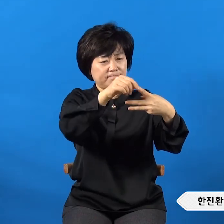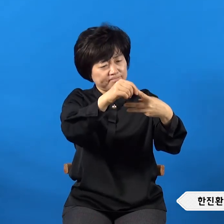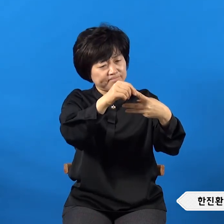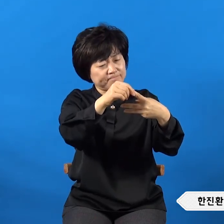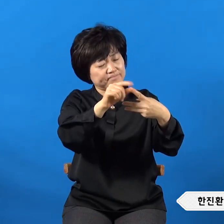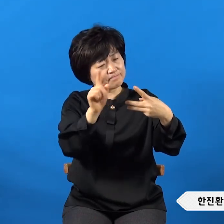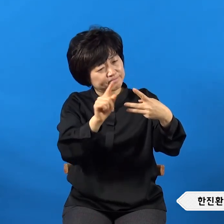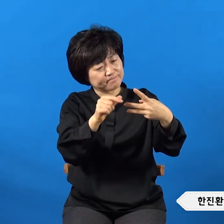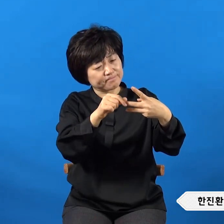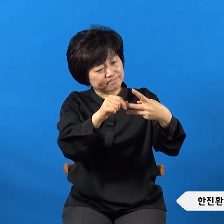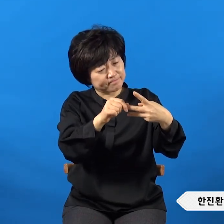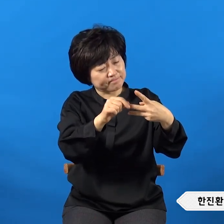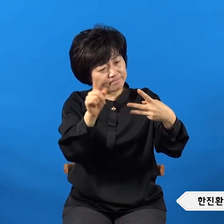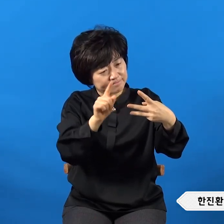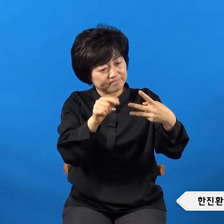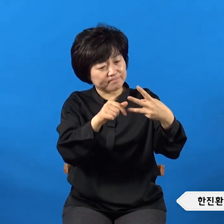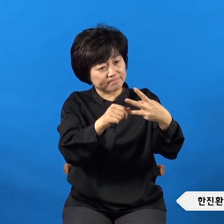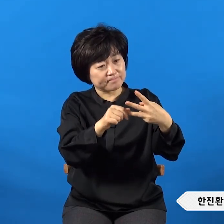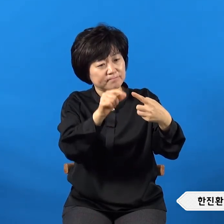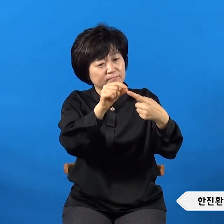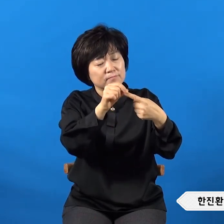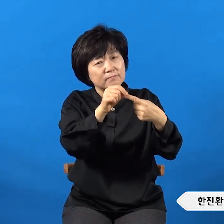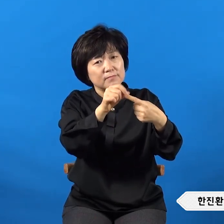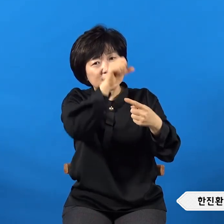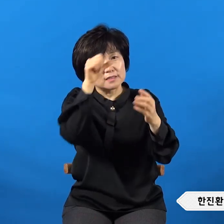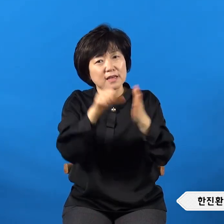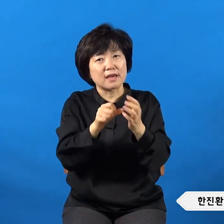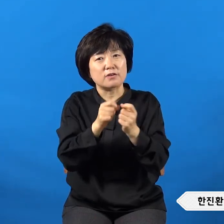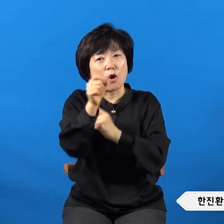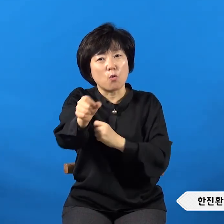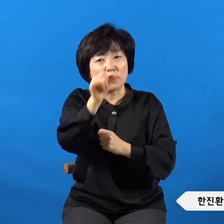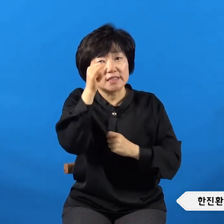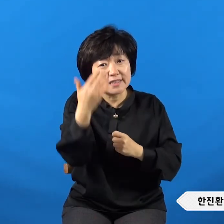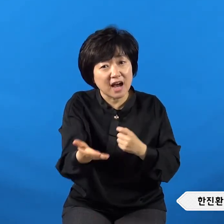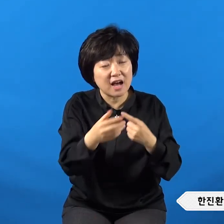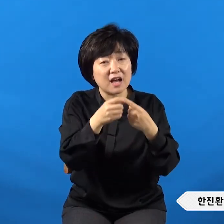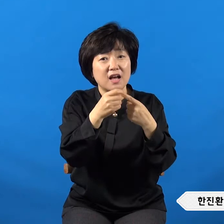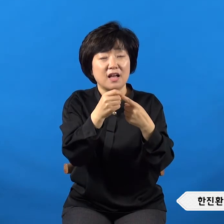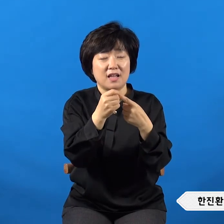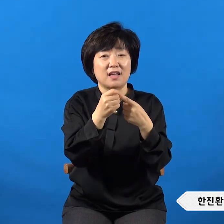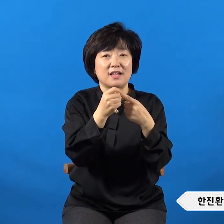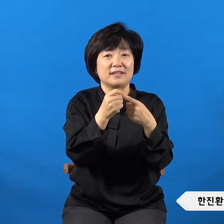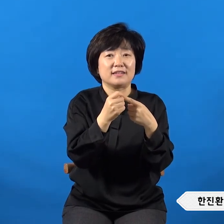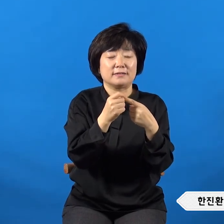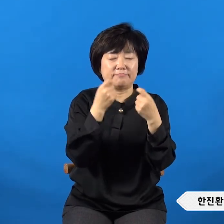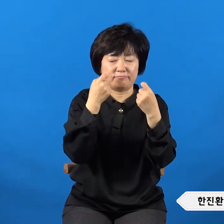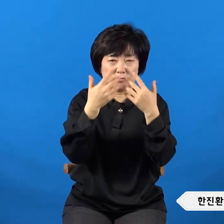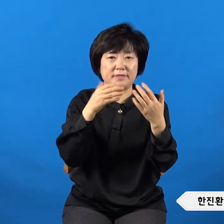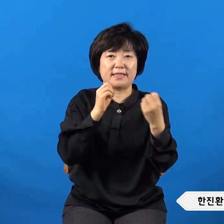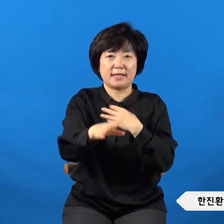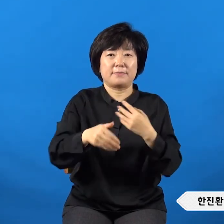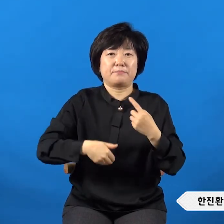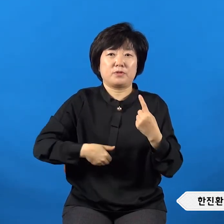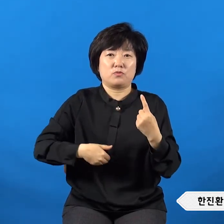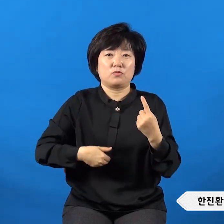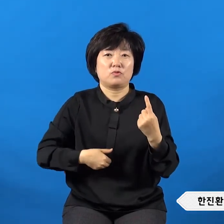분명히 대답을 할 수 있어야 됩니다. 인생에 영원한 것이 있는가? 거기에 대해서 분명히 대답을 할 수 있어야